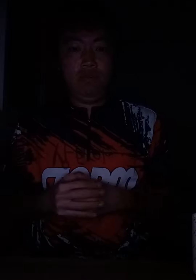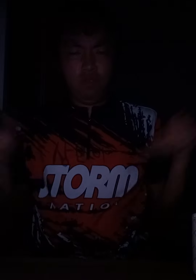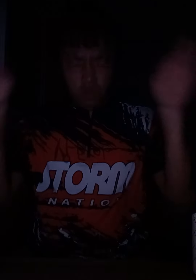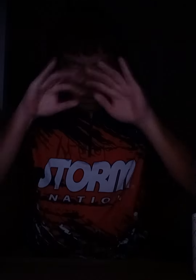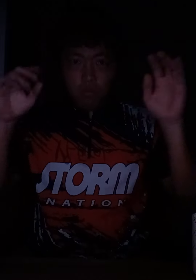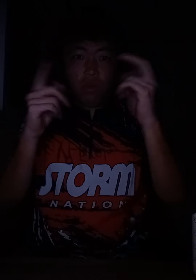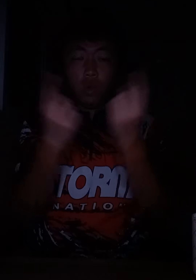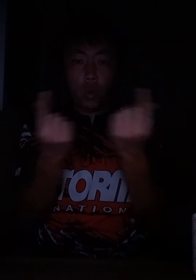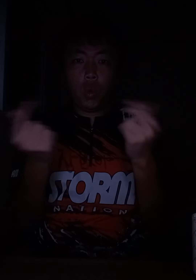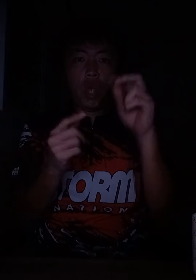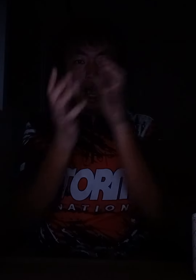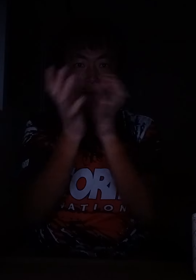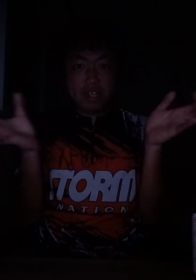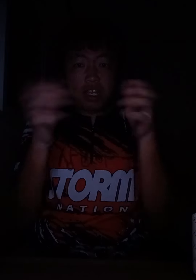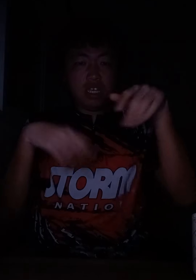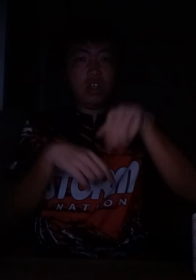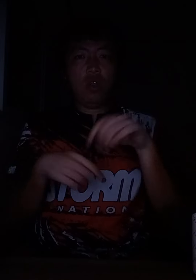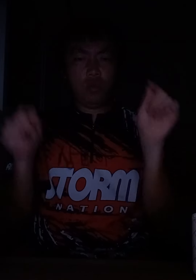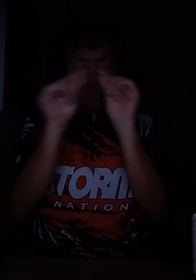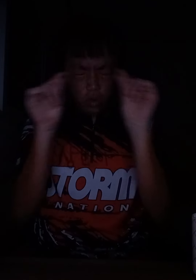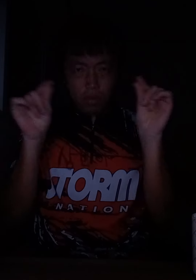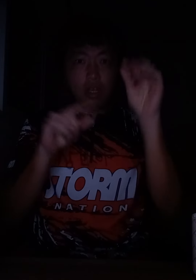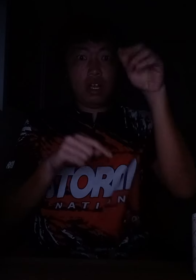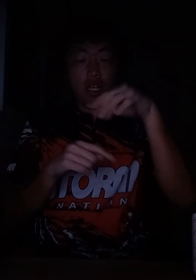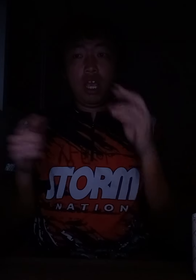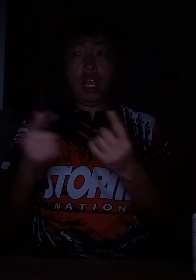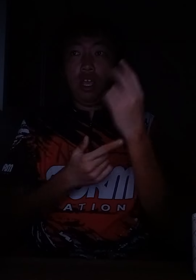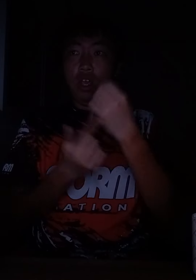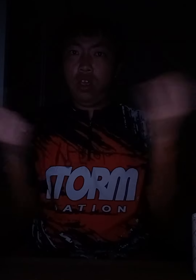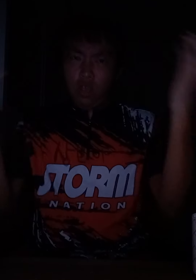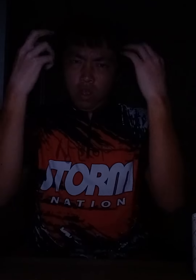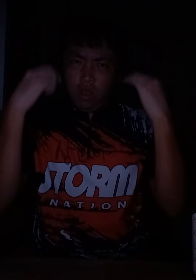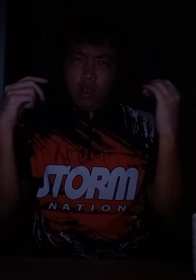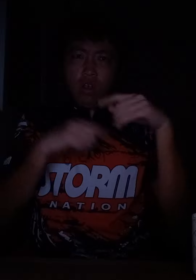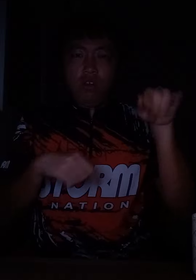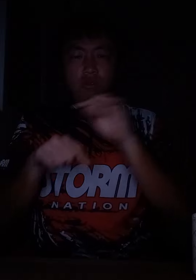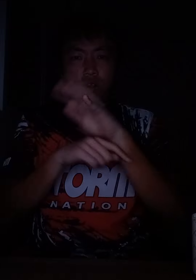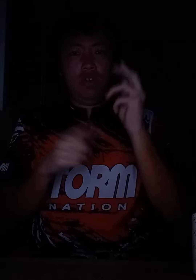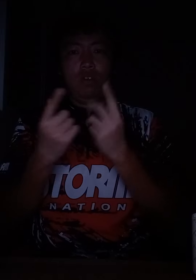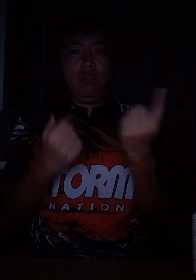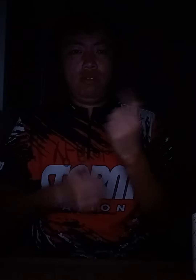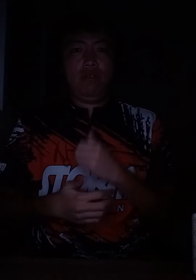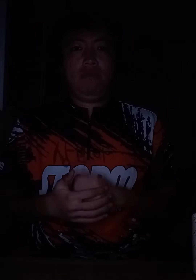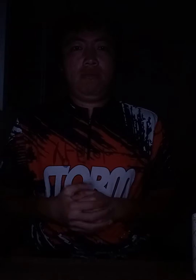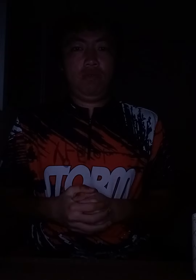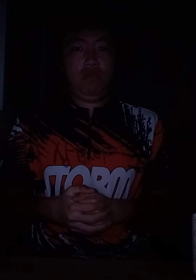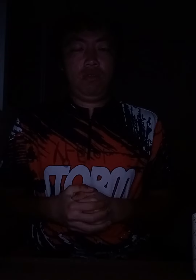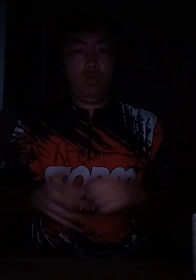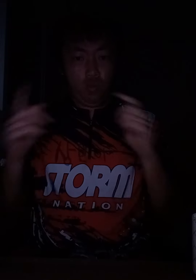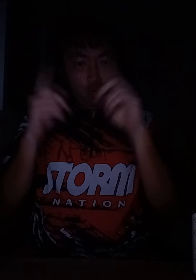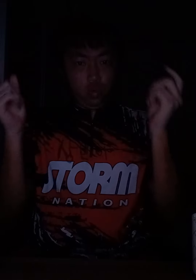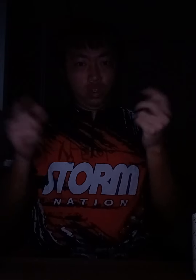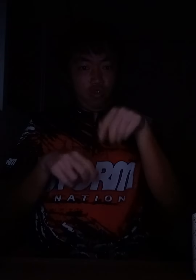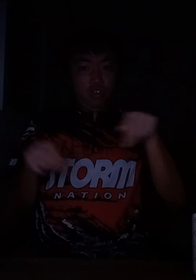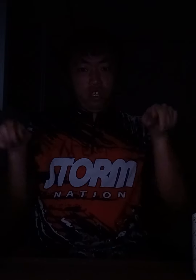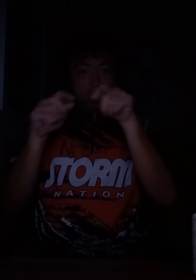어젯밤 경기도 고양시 한 아파트 단지에서 정전이 발생해 열대야 속 주민들이 큰 불편을 겪었습니다. 부산에서는 SUV 차량이